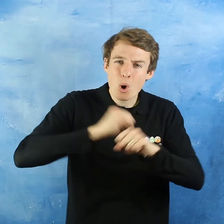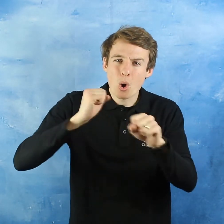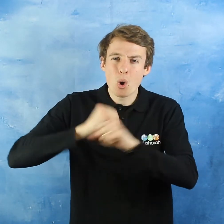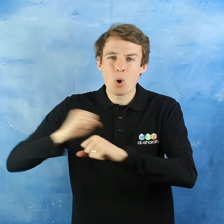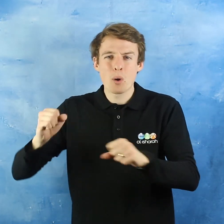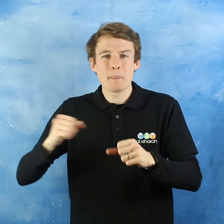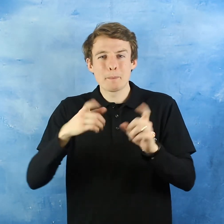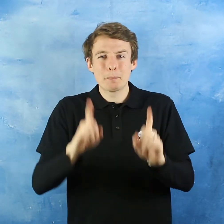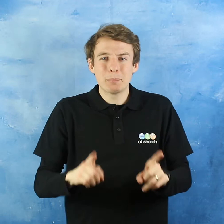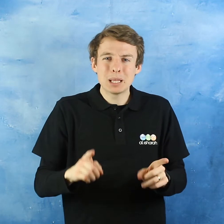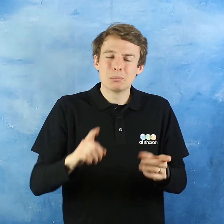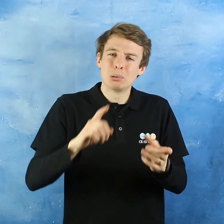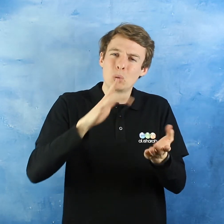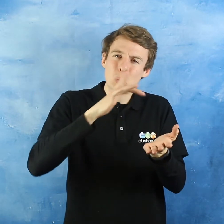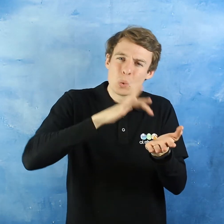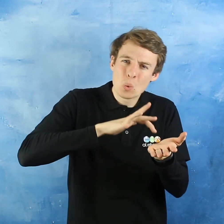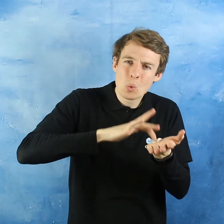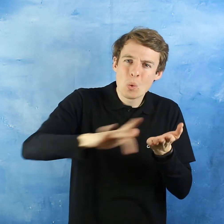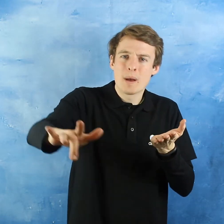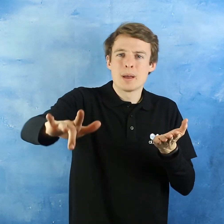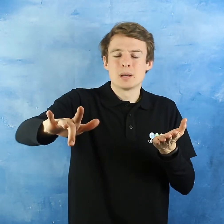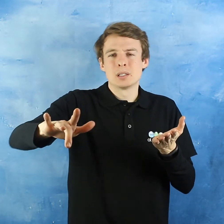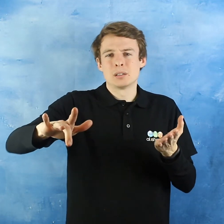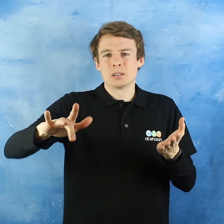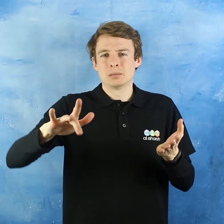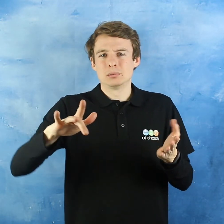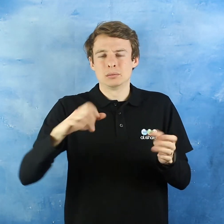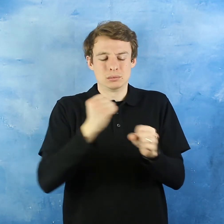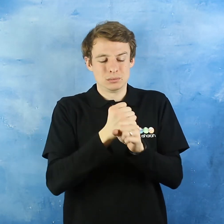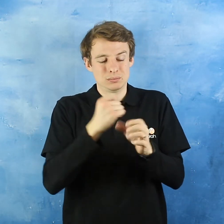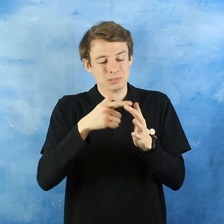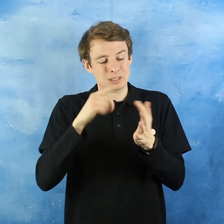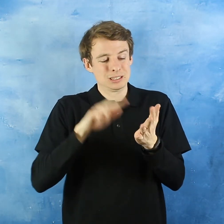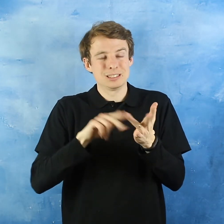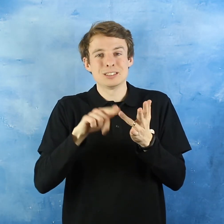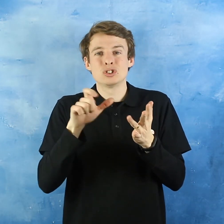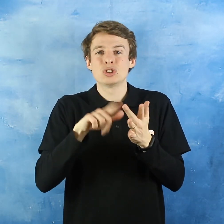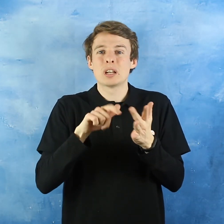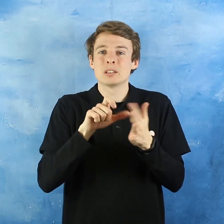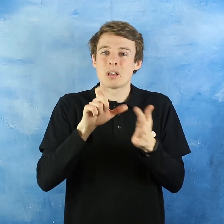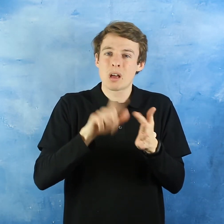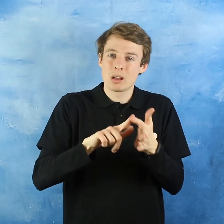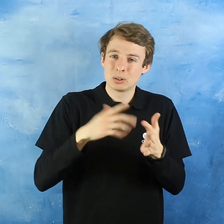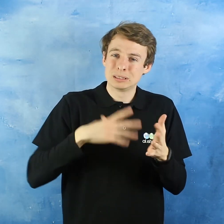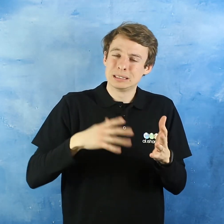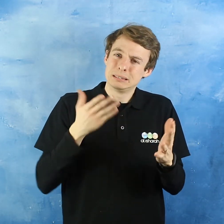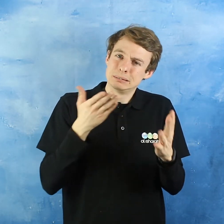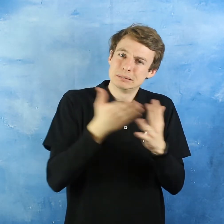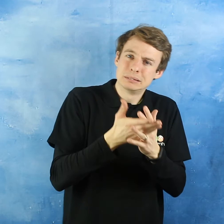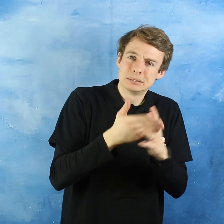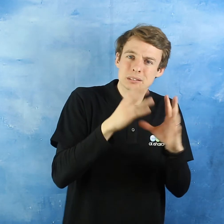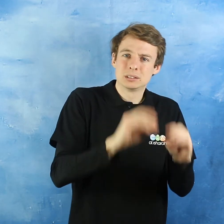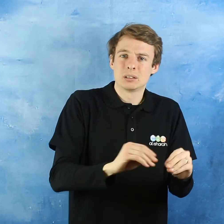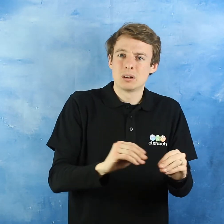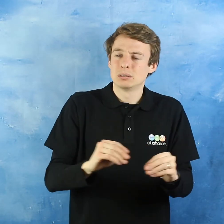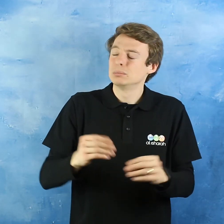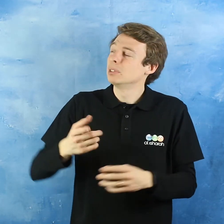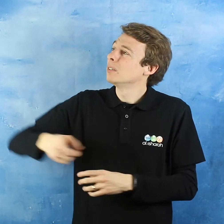genocide almost happening over there. May Allah subhanahu wa ta'ala give us tawfiq to do something. وبالله التوفيق بارك الله لي ولكم في القرآن العظيم